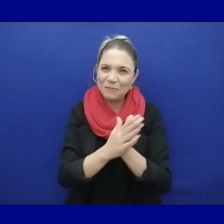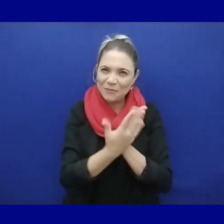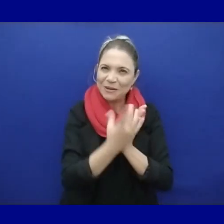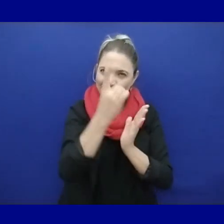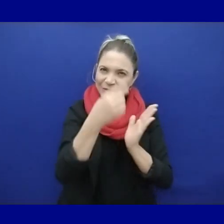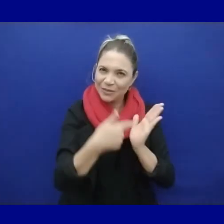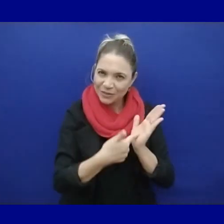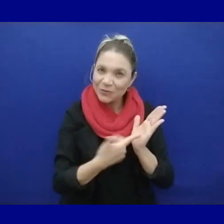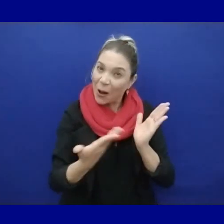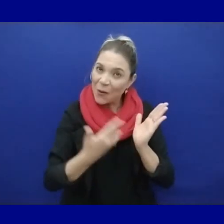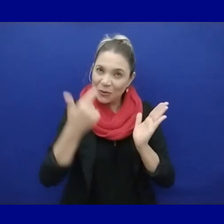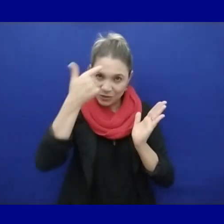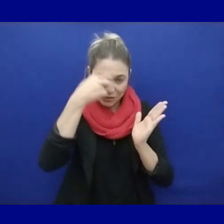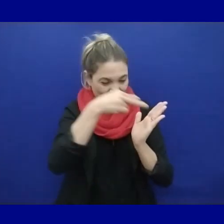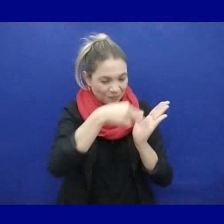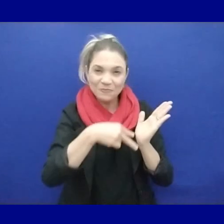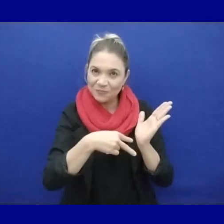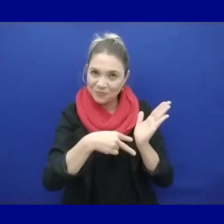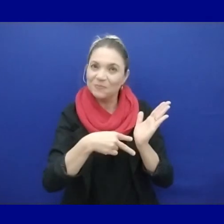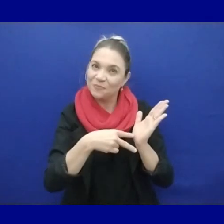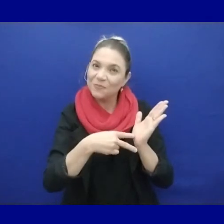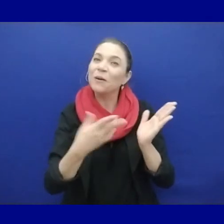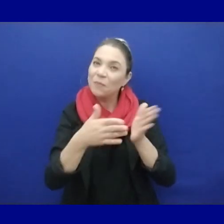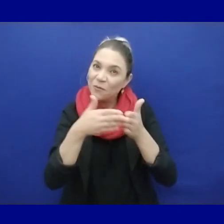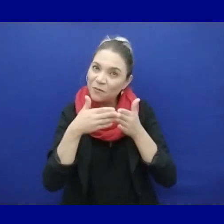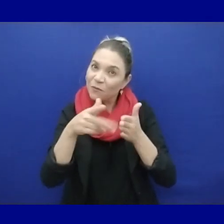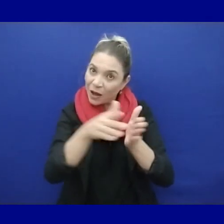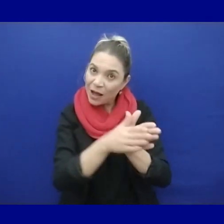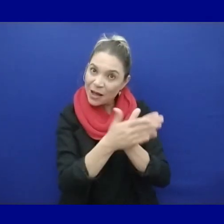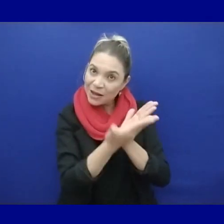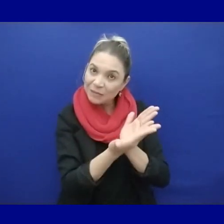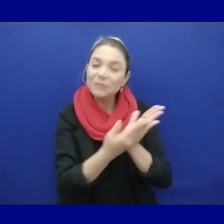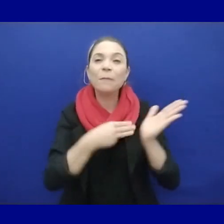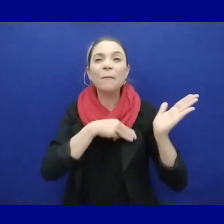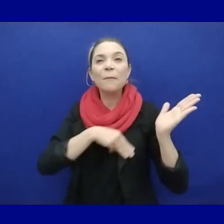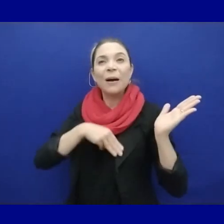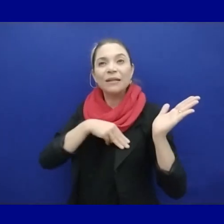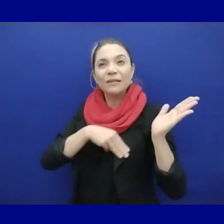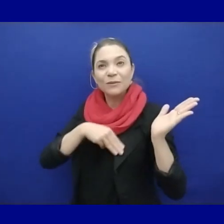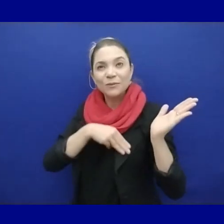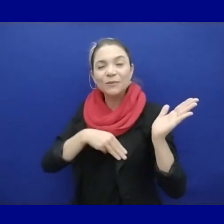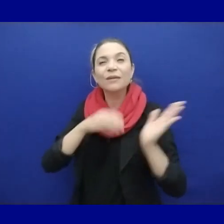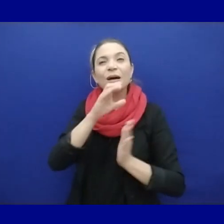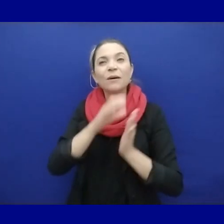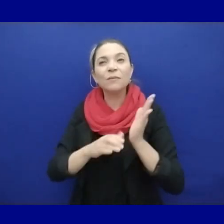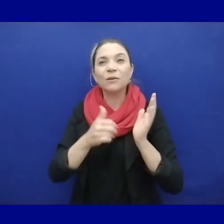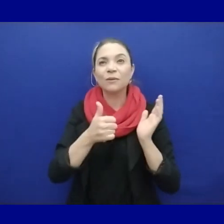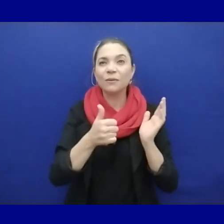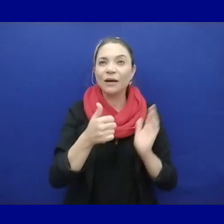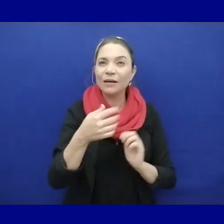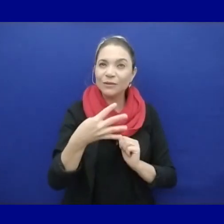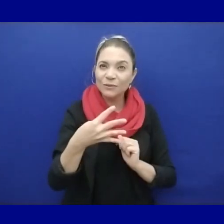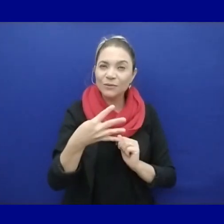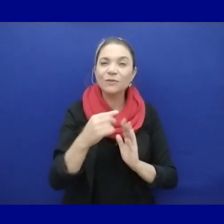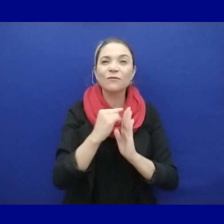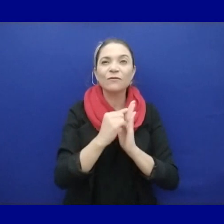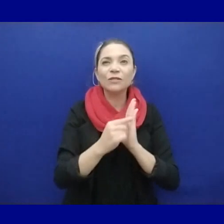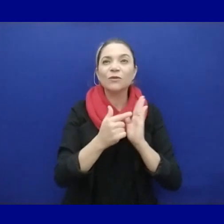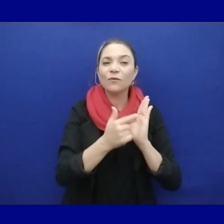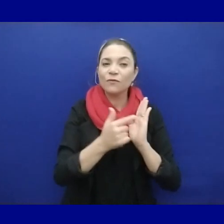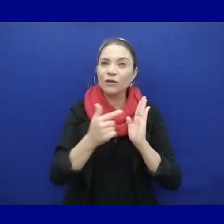meditaremos juntos na palavra do Senhor. Por favor, abra sua Bíblia em Mateus, capítulo 14,